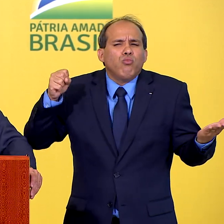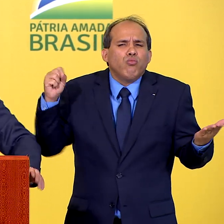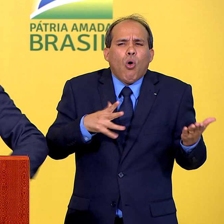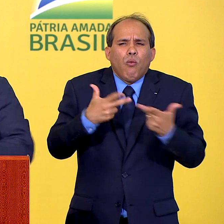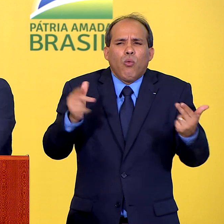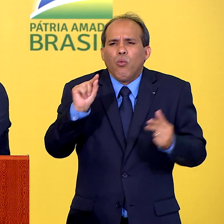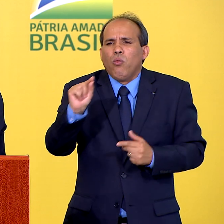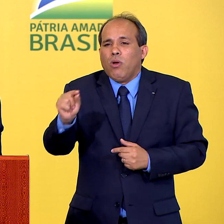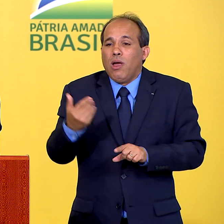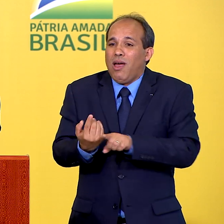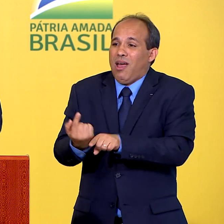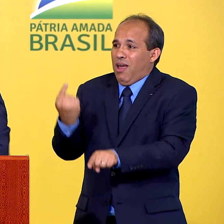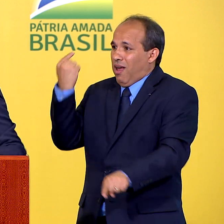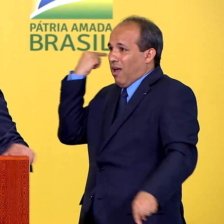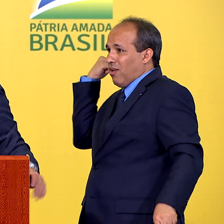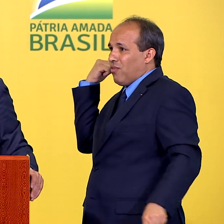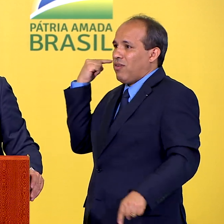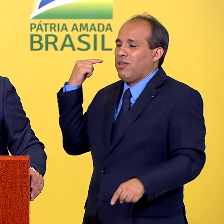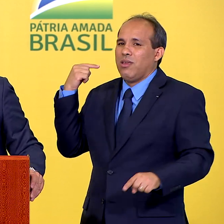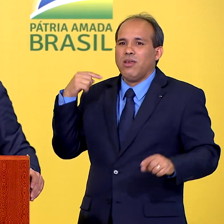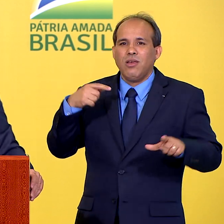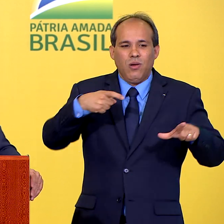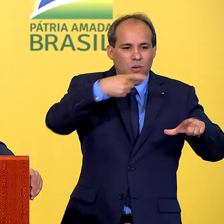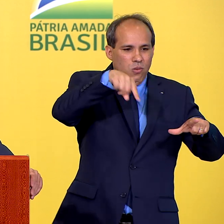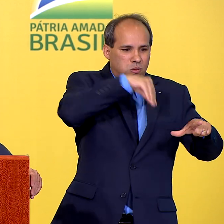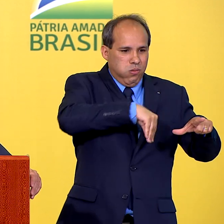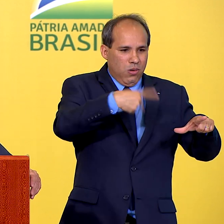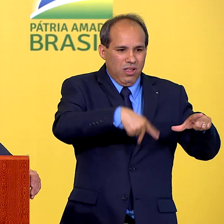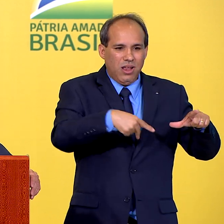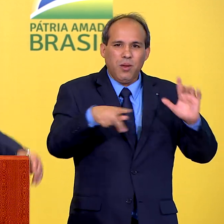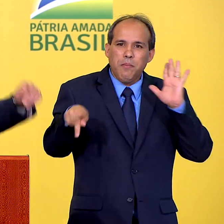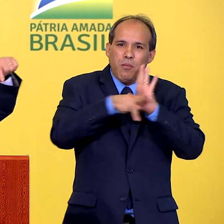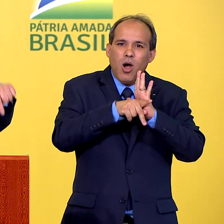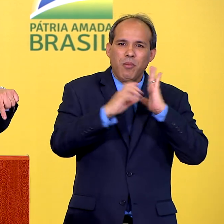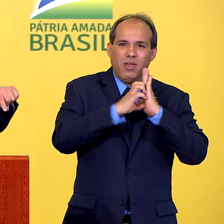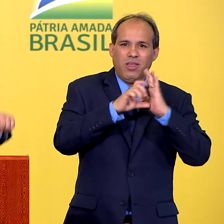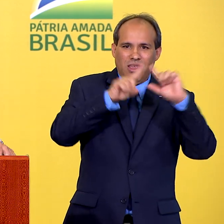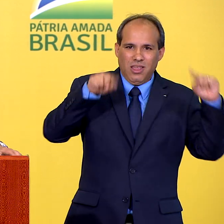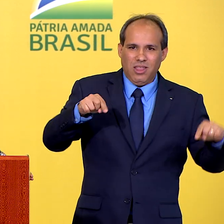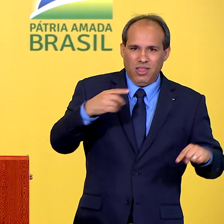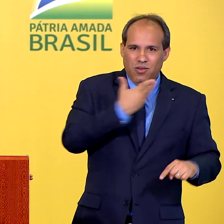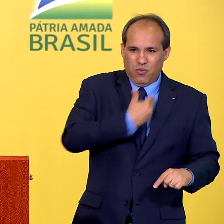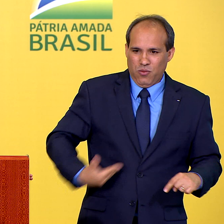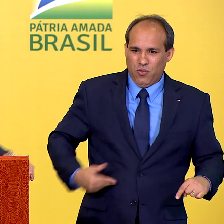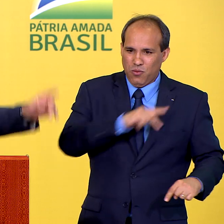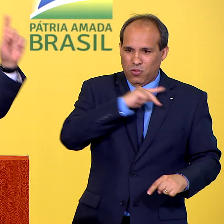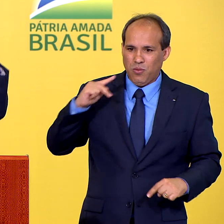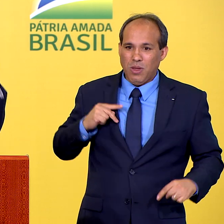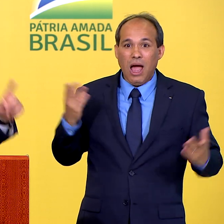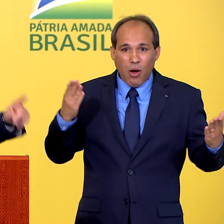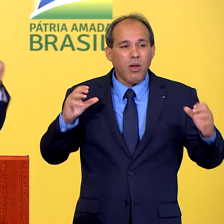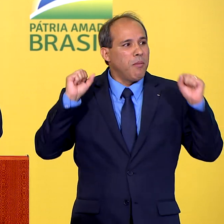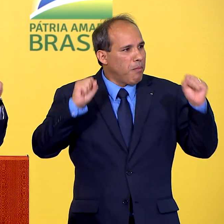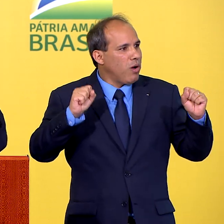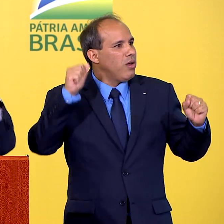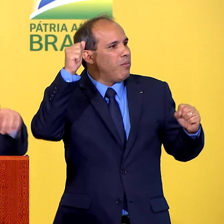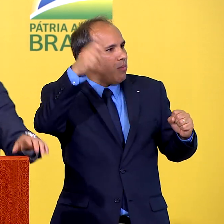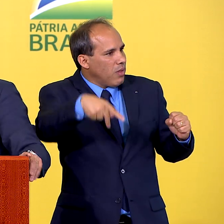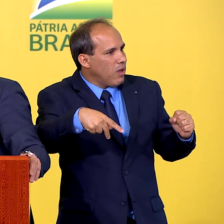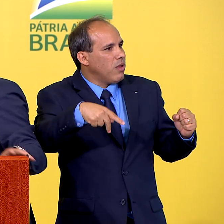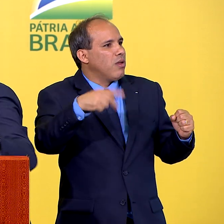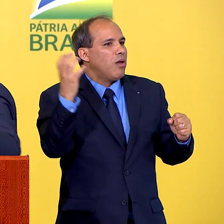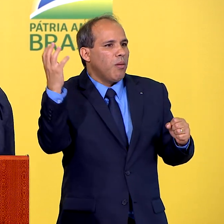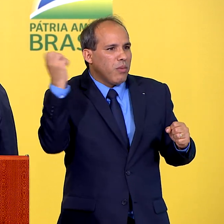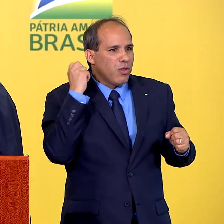inovação? Antes, consignado era apenas para os servidores. Agora, o consignado é para aposentados e